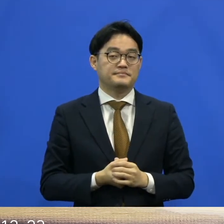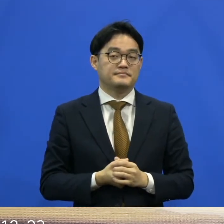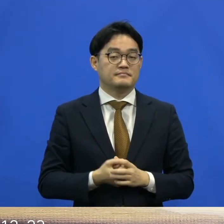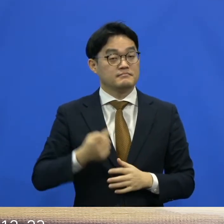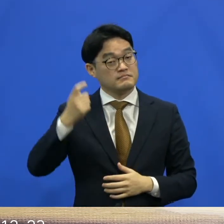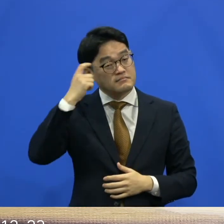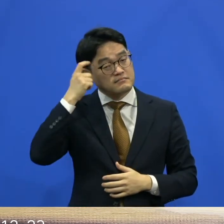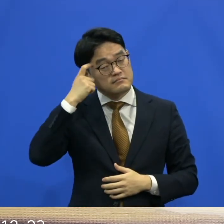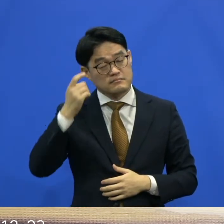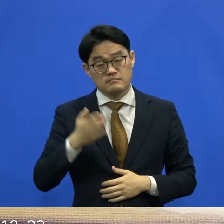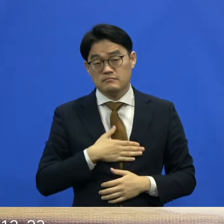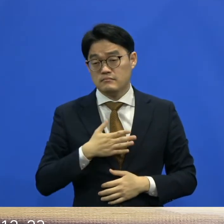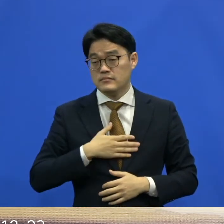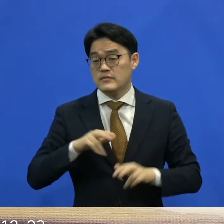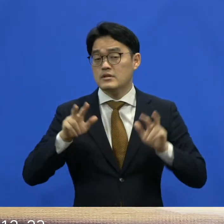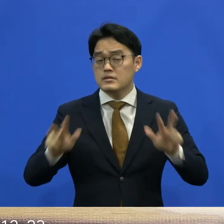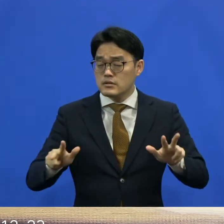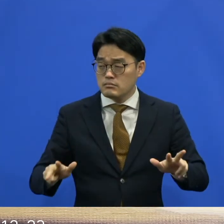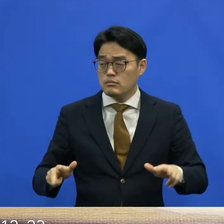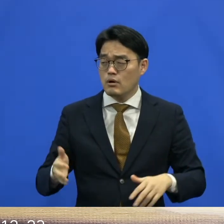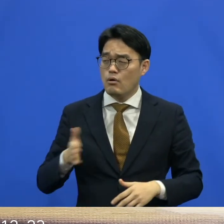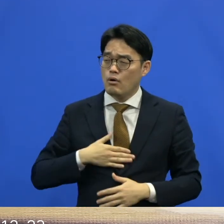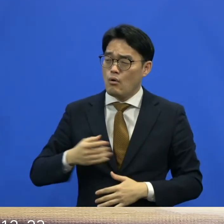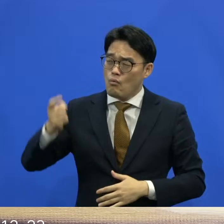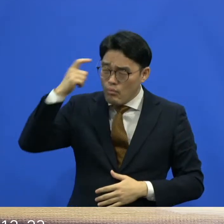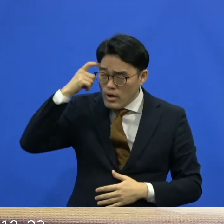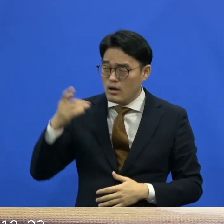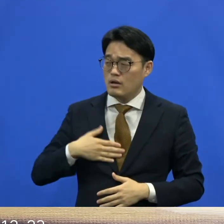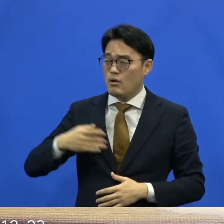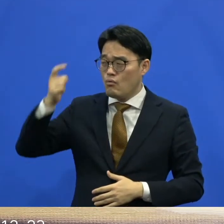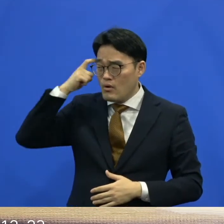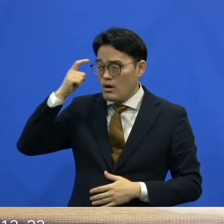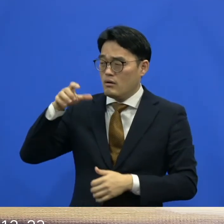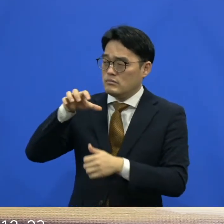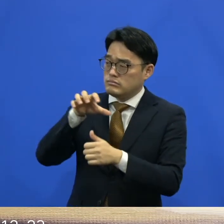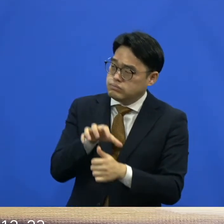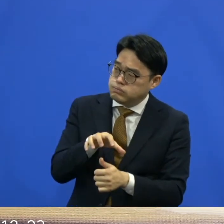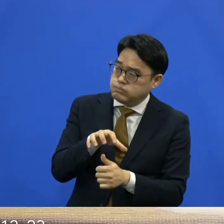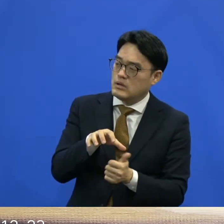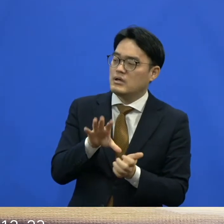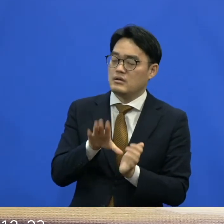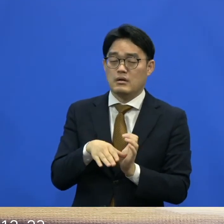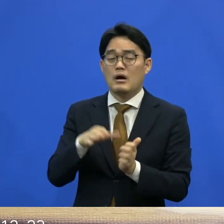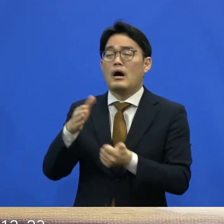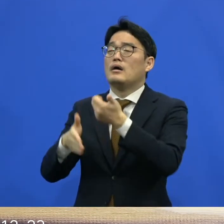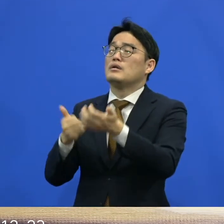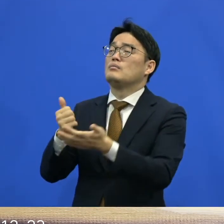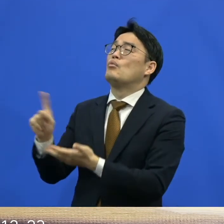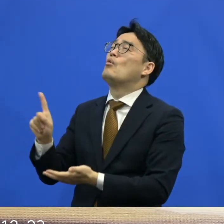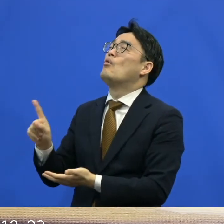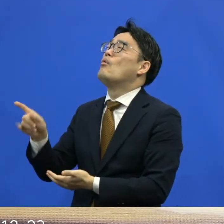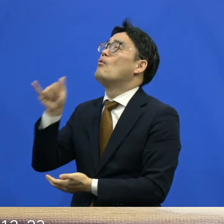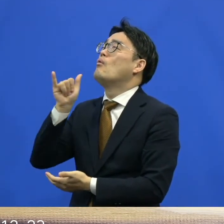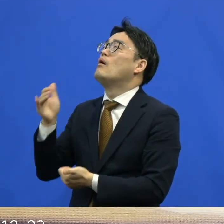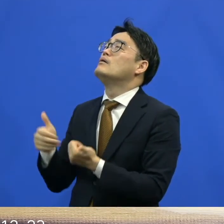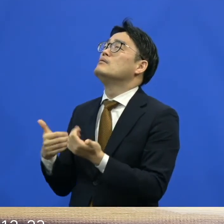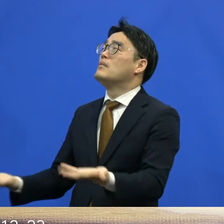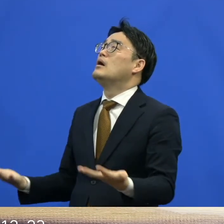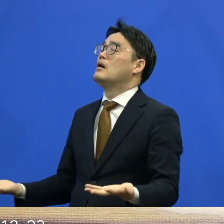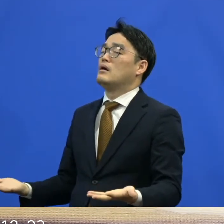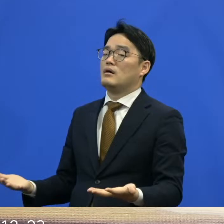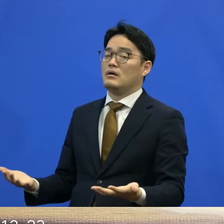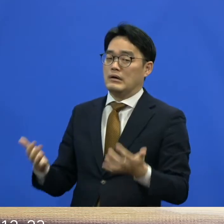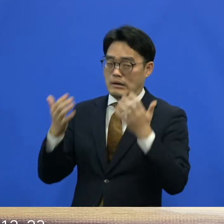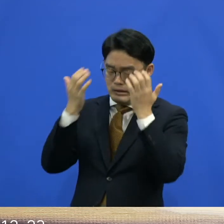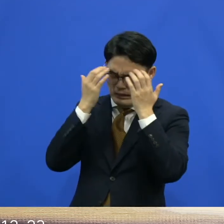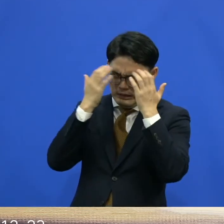왜 아직도 내가 이런 고통 속에 있어야 해? 할 때 하나님은 어디에서 무엇을 하고 계시느냐? 고통이